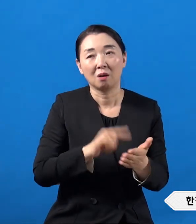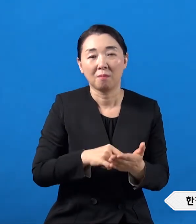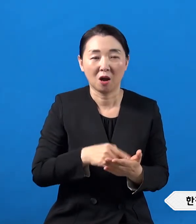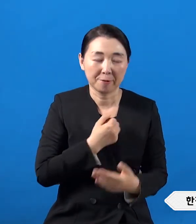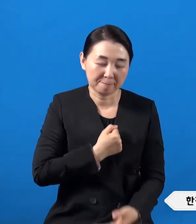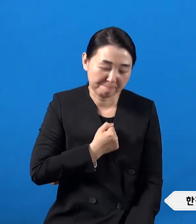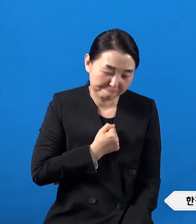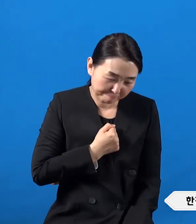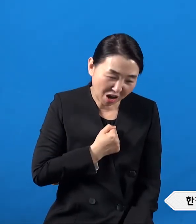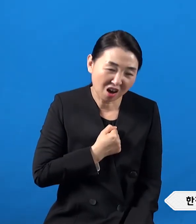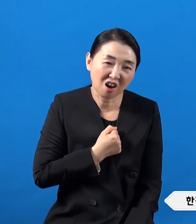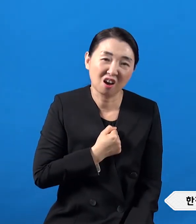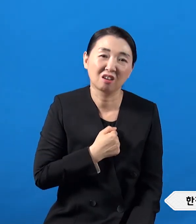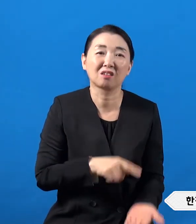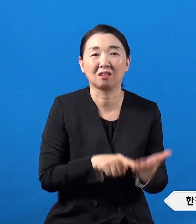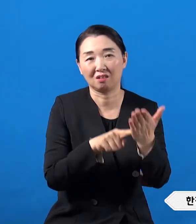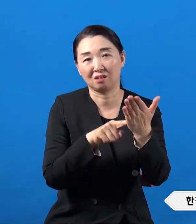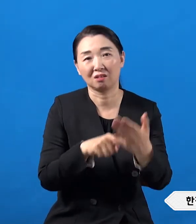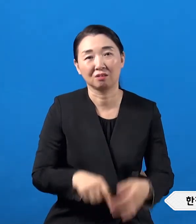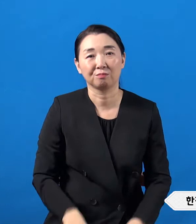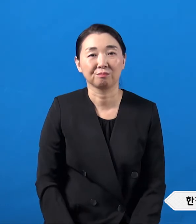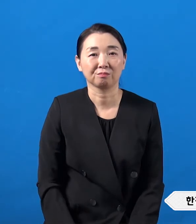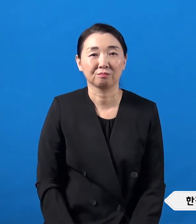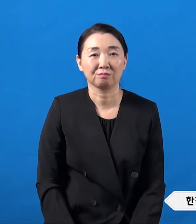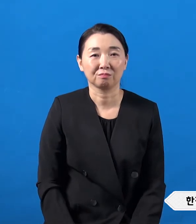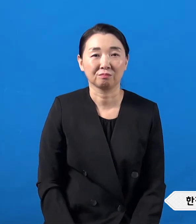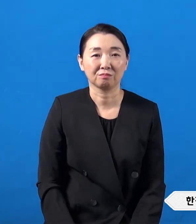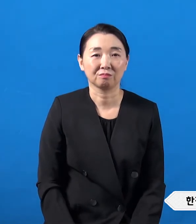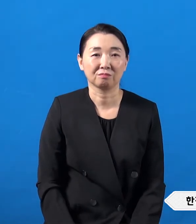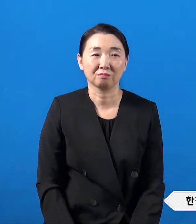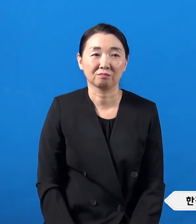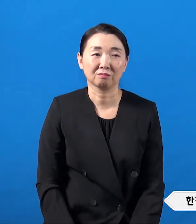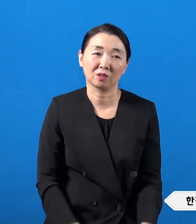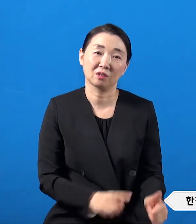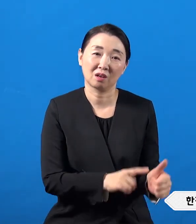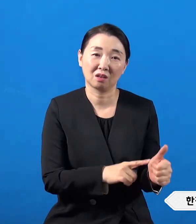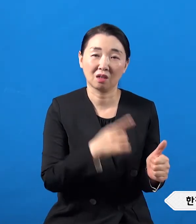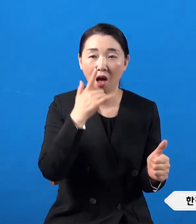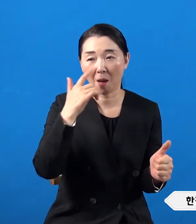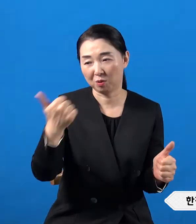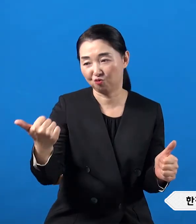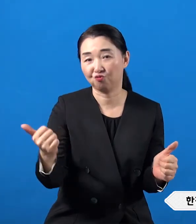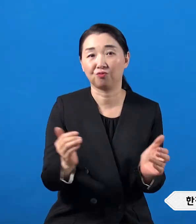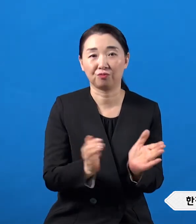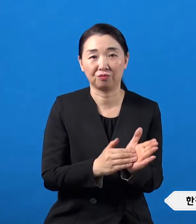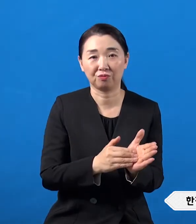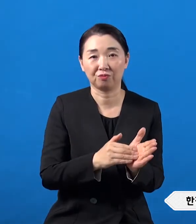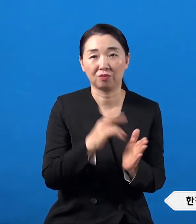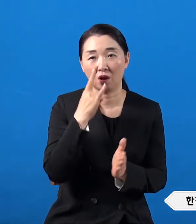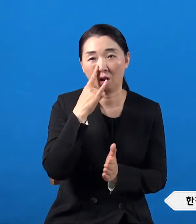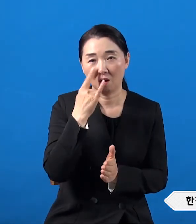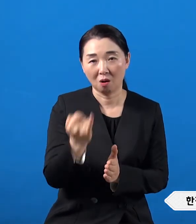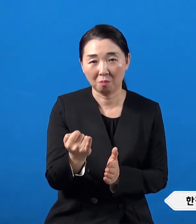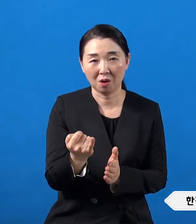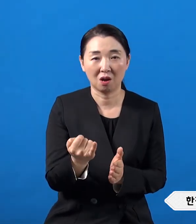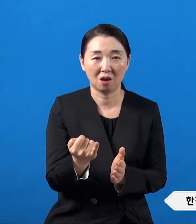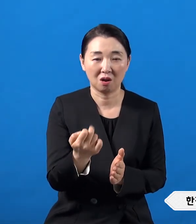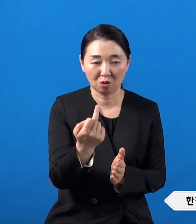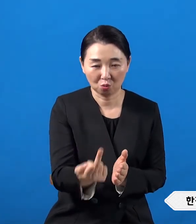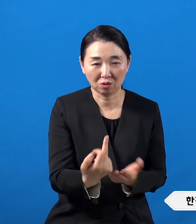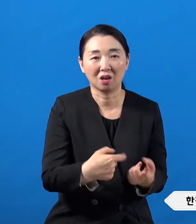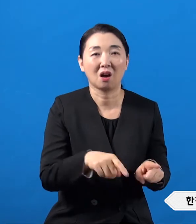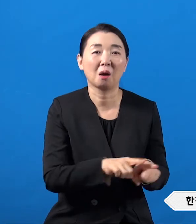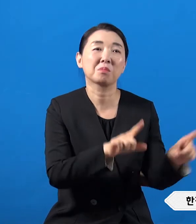엉어리져 있던 것이 드러났습니다. 그 아이는 아버지는 돌아가셨고 엄마와 동생들과